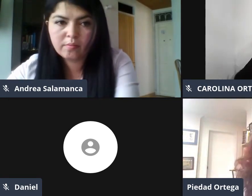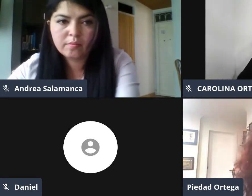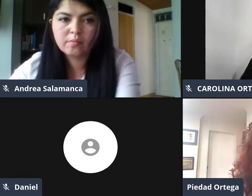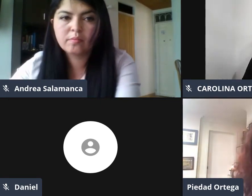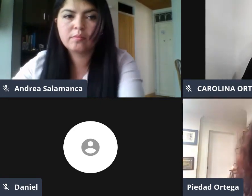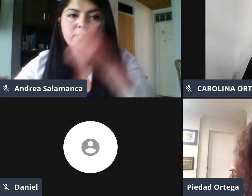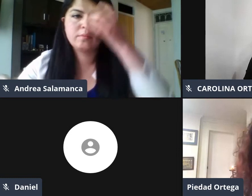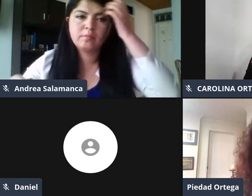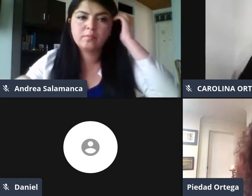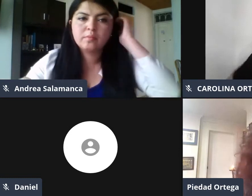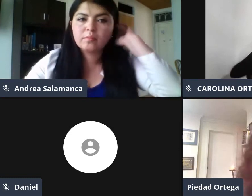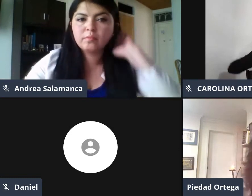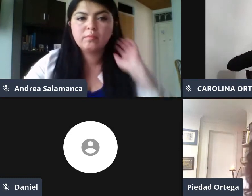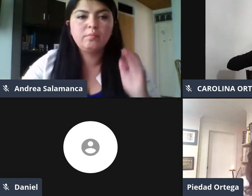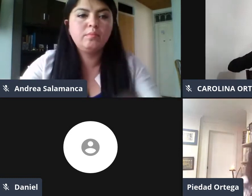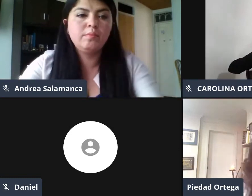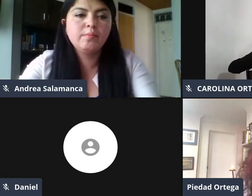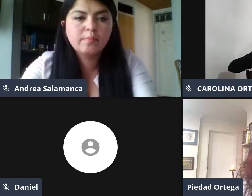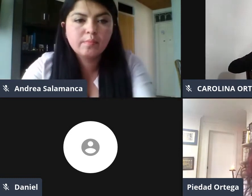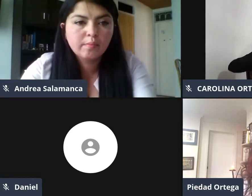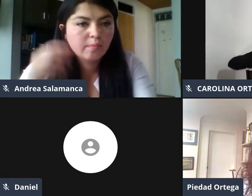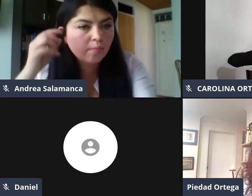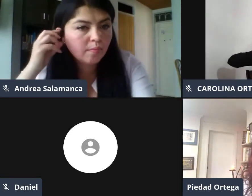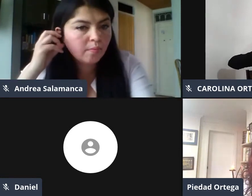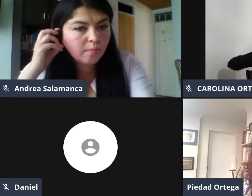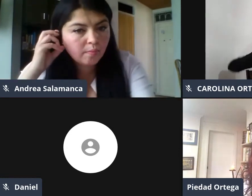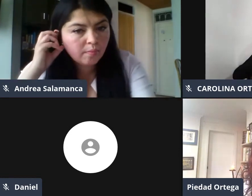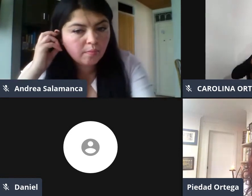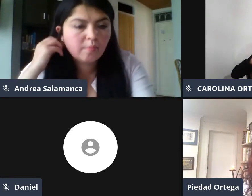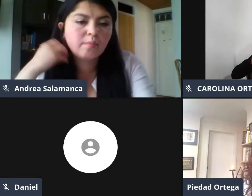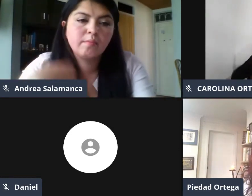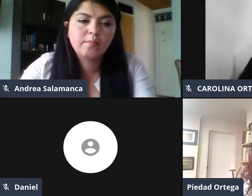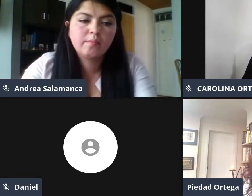por mi demora en la conexión.